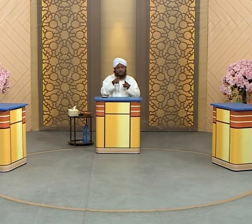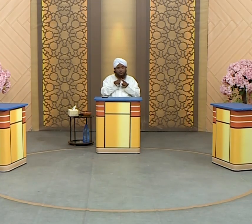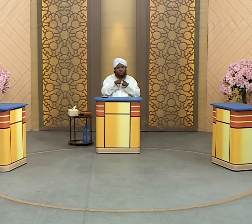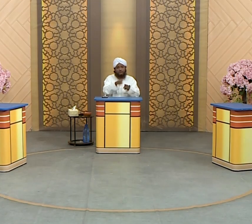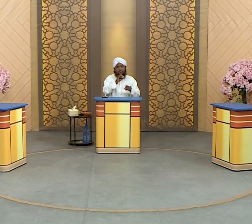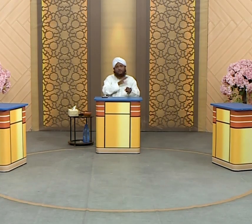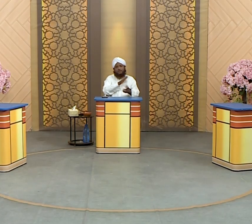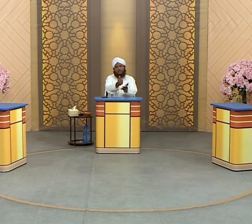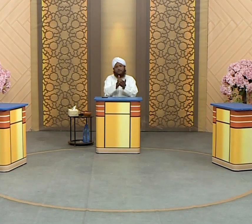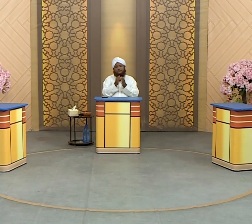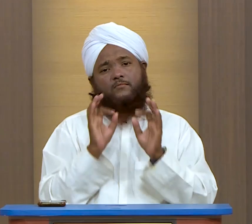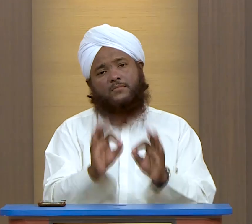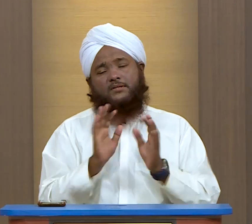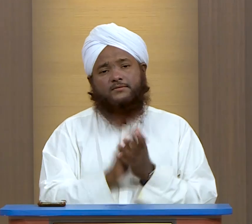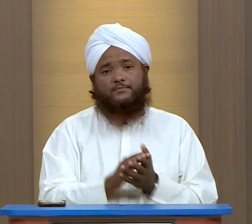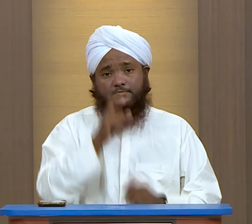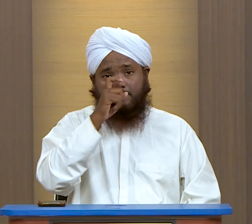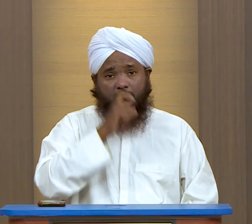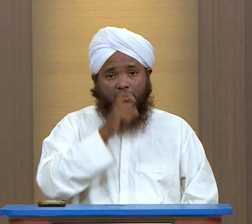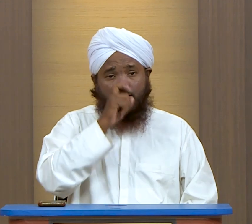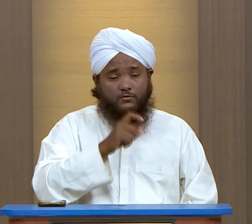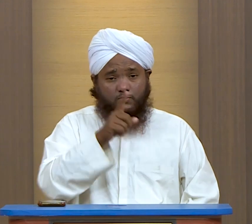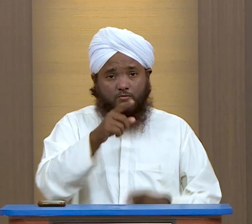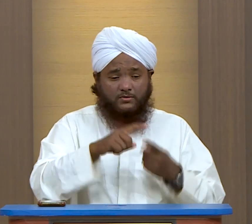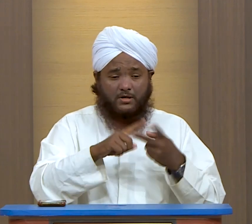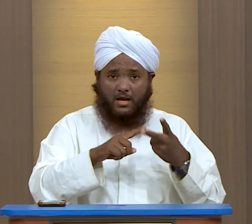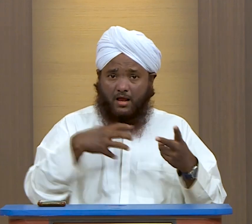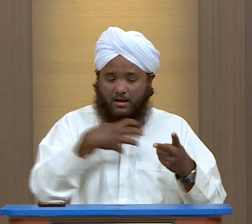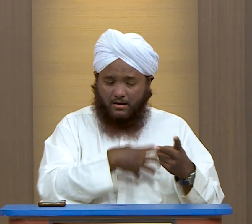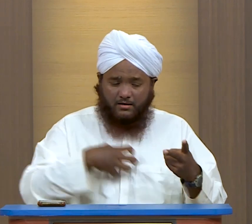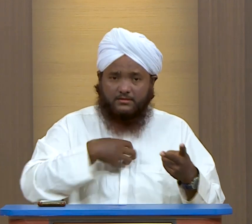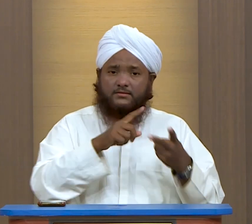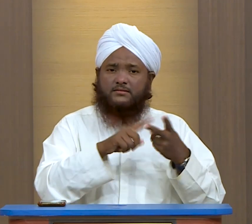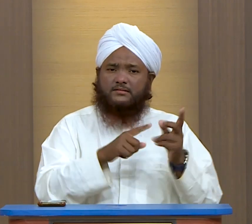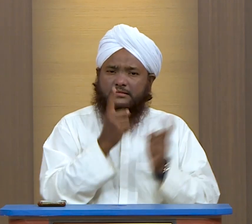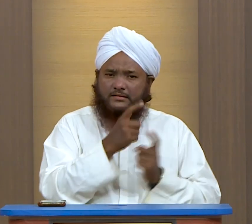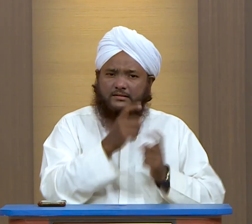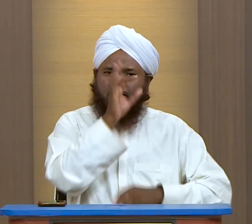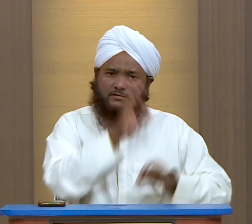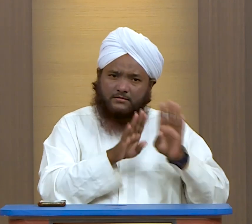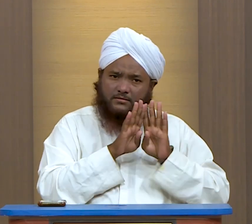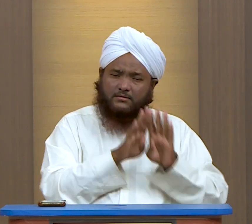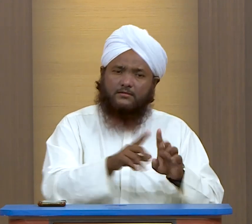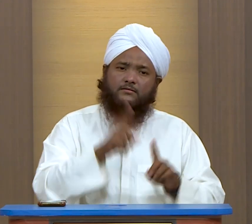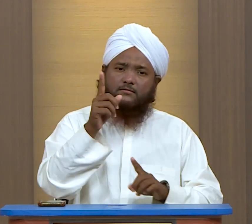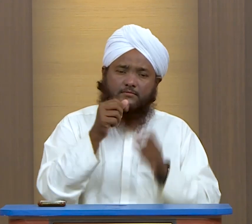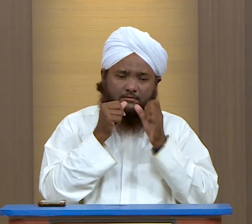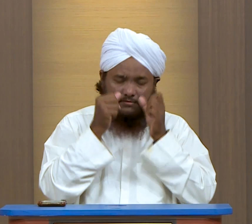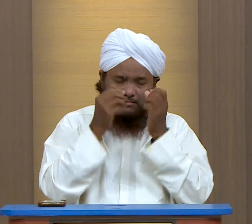نانا اے حسین، جھوٹ سے بغض و حسد سے ہم بچیں، کیجئے رحمت اے نانا اے